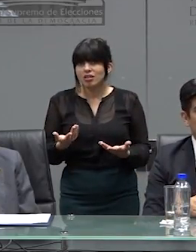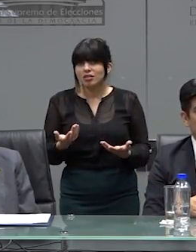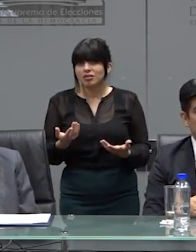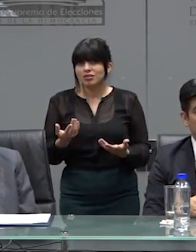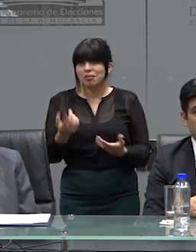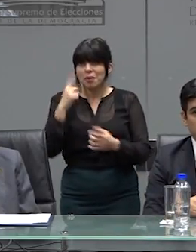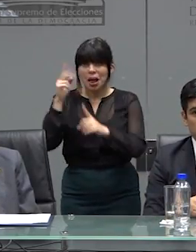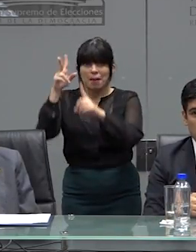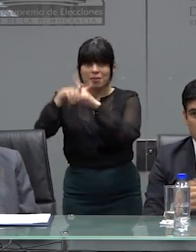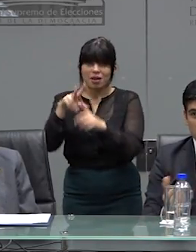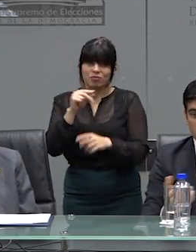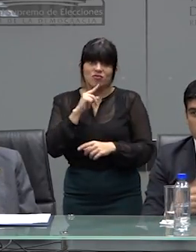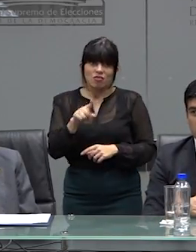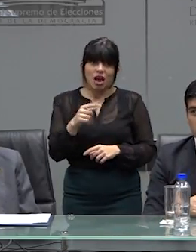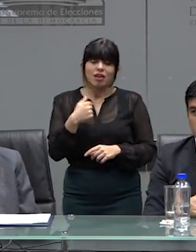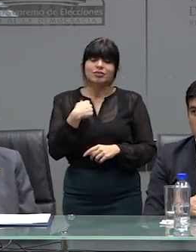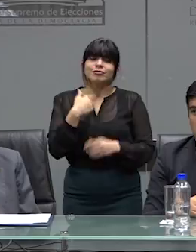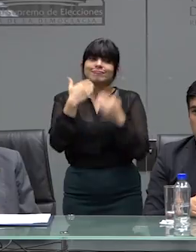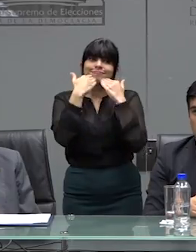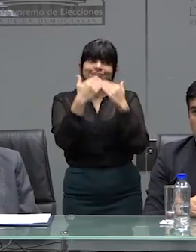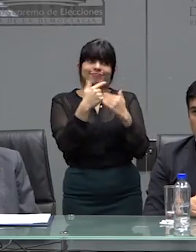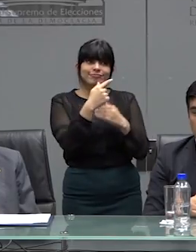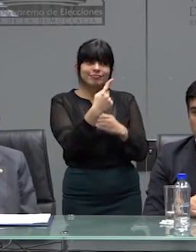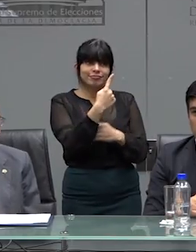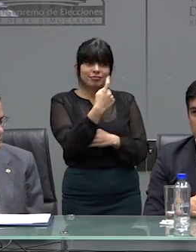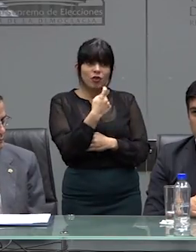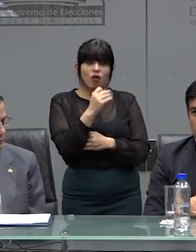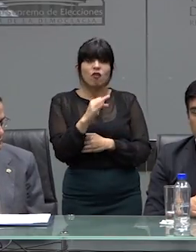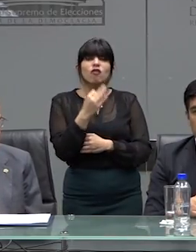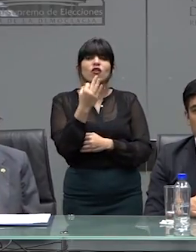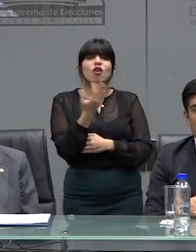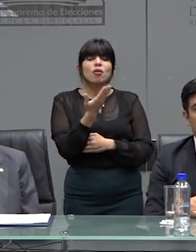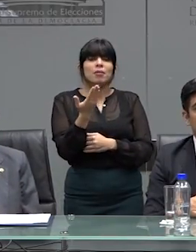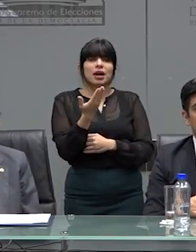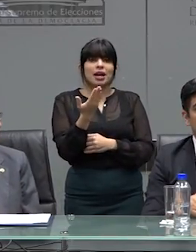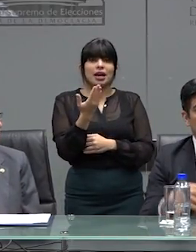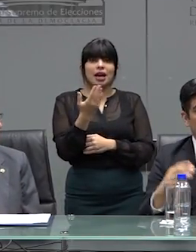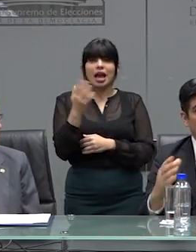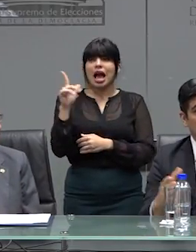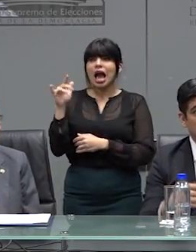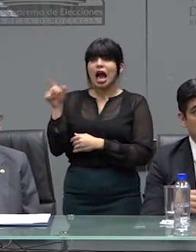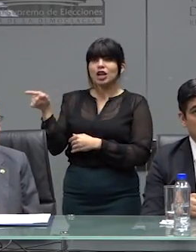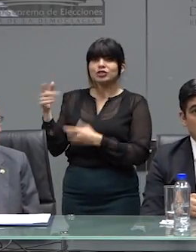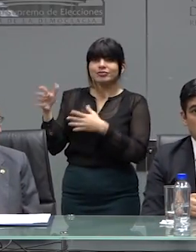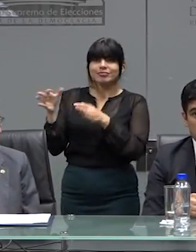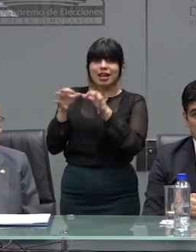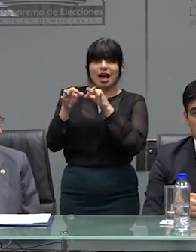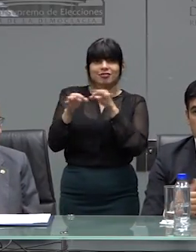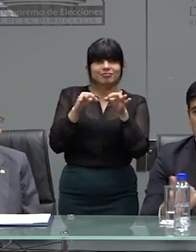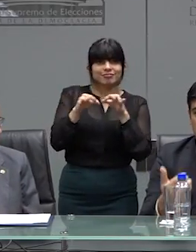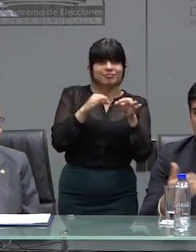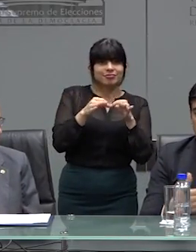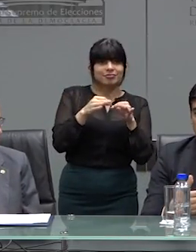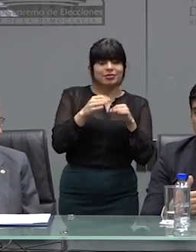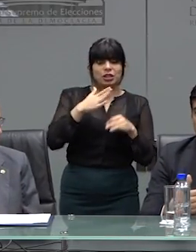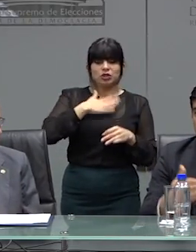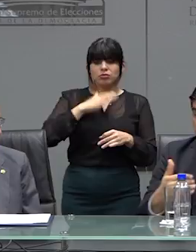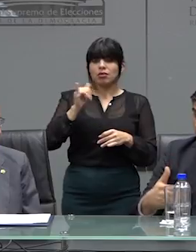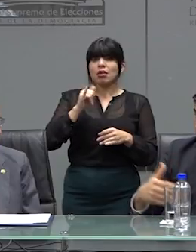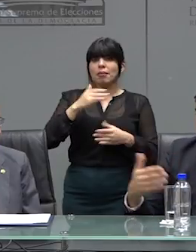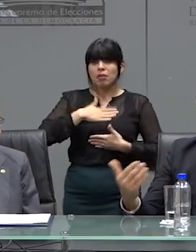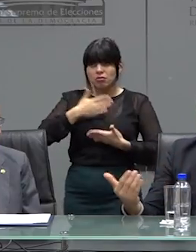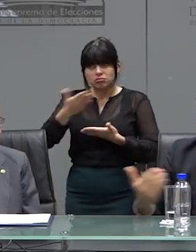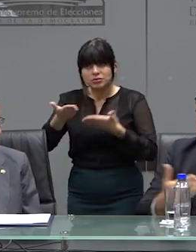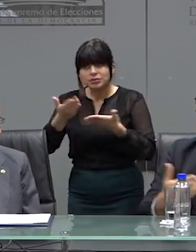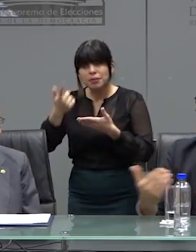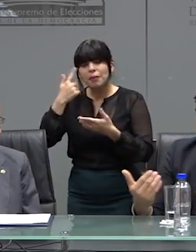esa implementación. Yo agradezco por eso la forma en que don Carlos Chinchilla lo ha puesto, y me pondré también a la orden